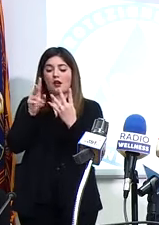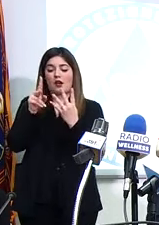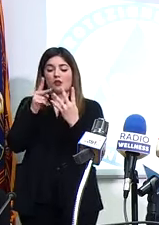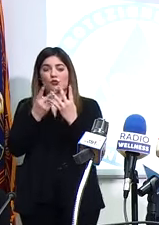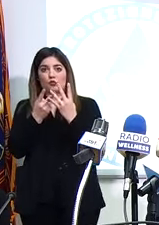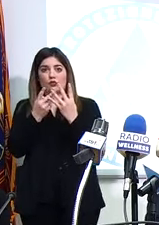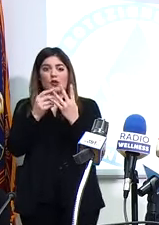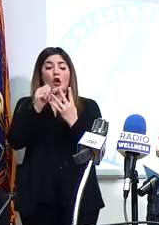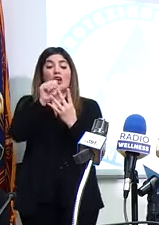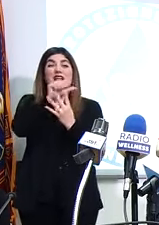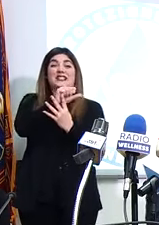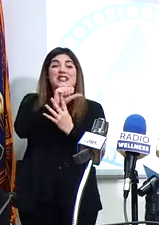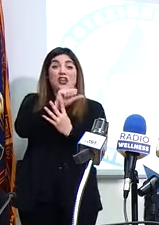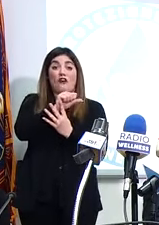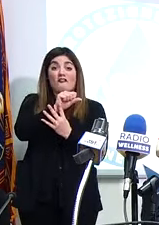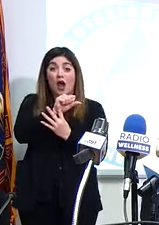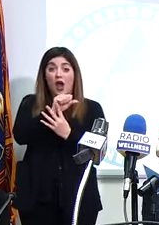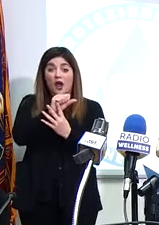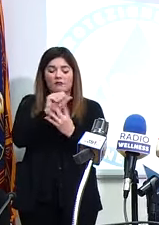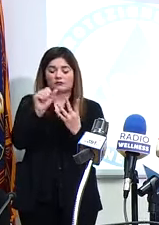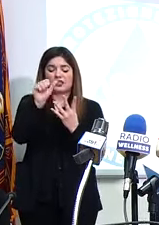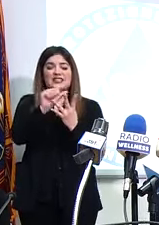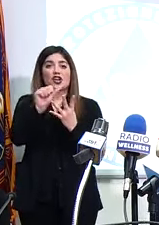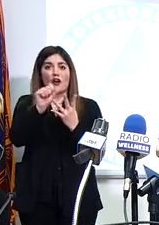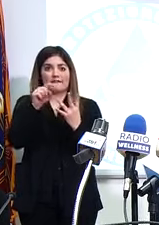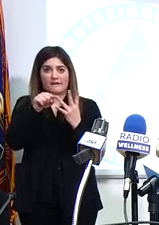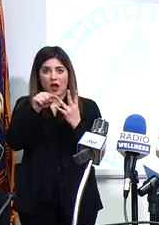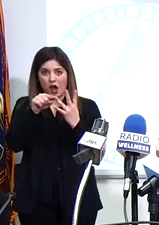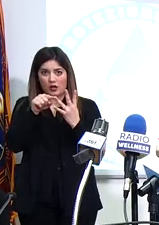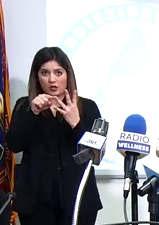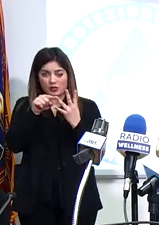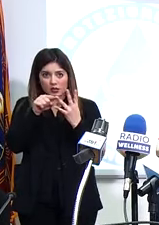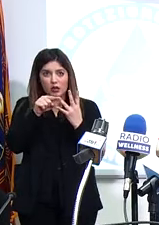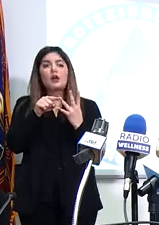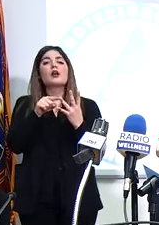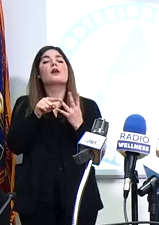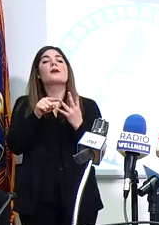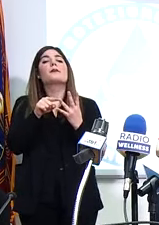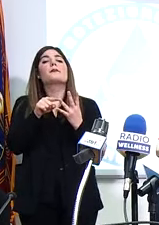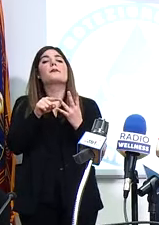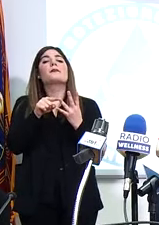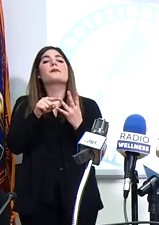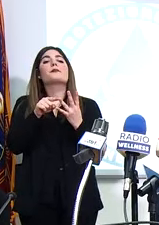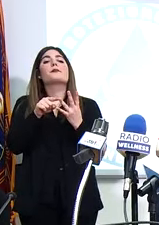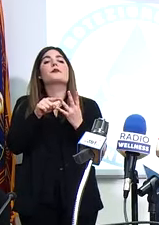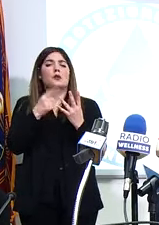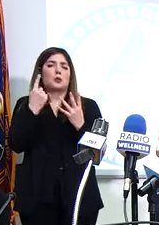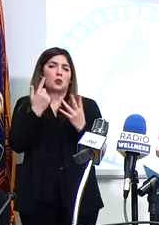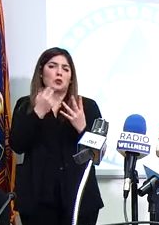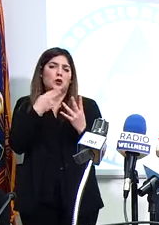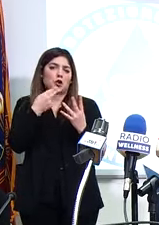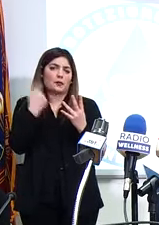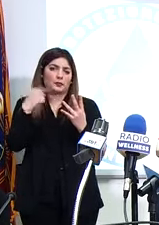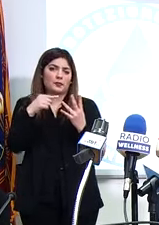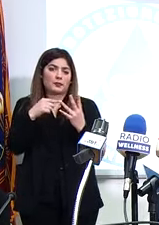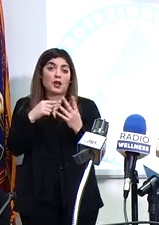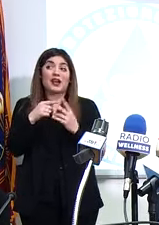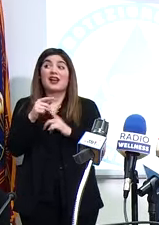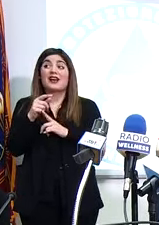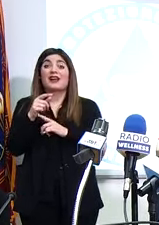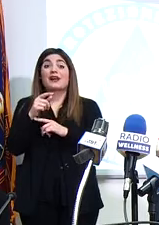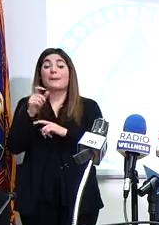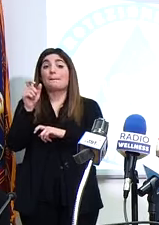chiama Sinopharm, è l'azienda che lo produce, dell'Accademia di Pechino. Sono andati a chiedere anche agli italiani, loro